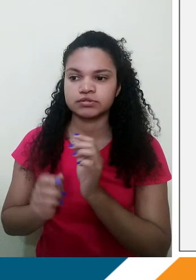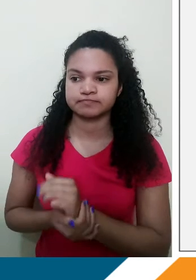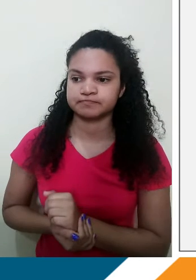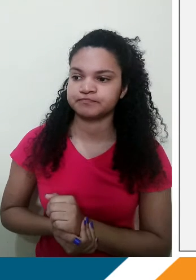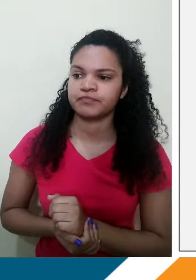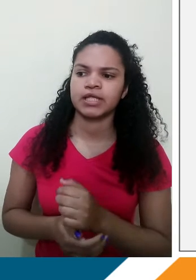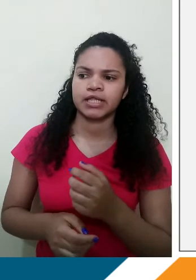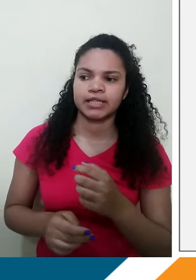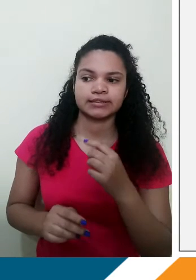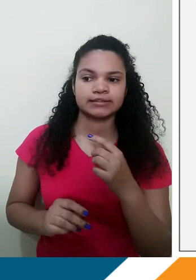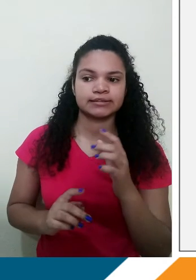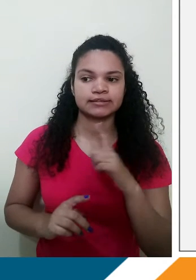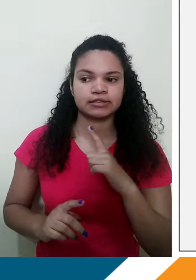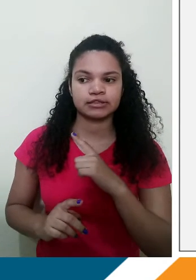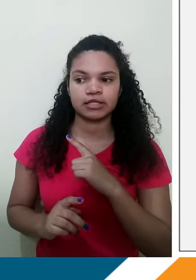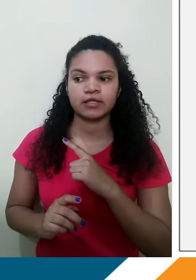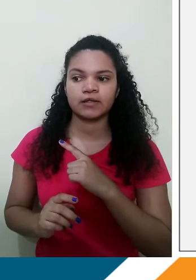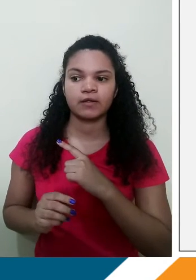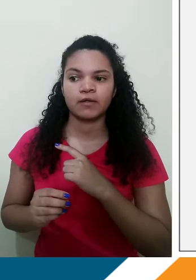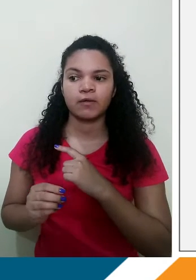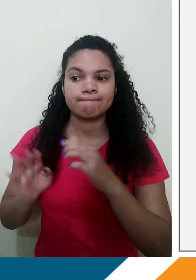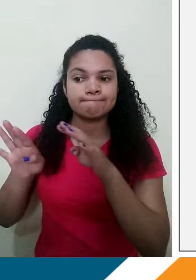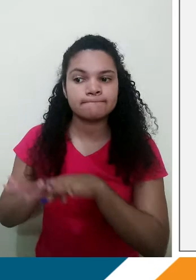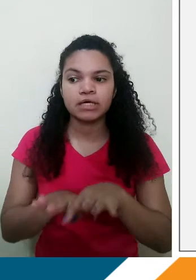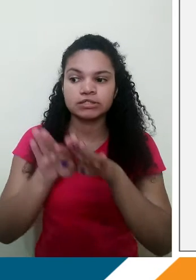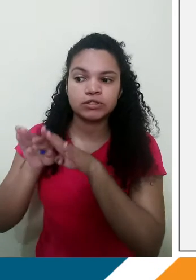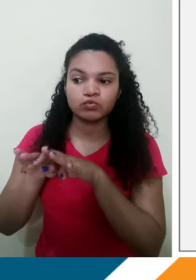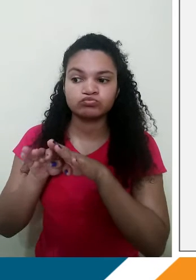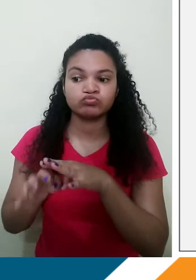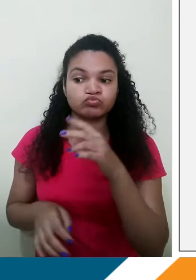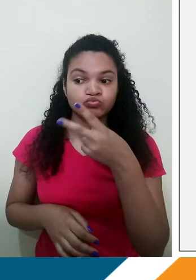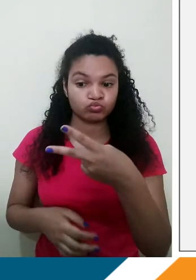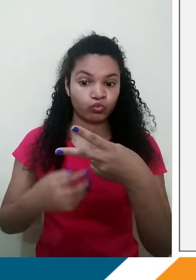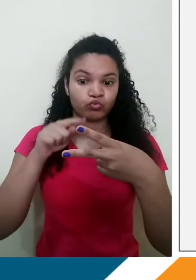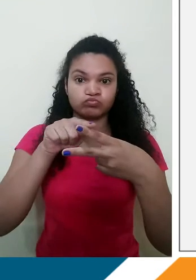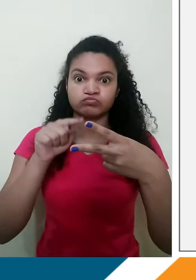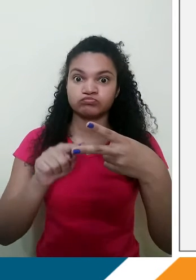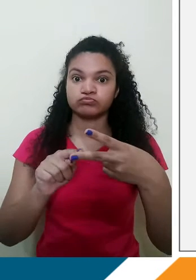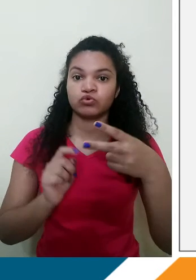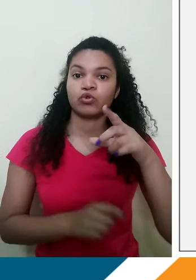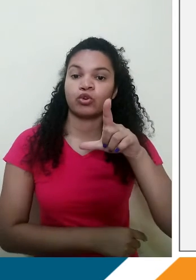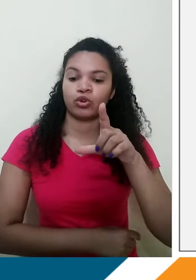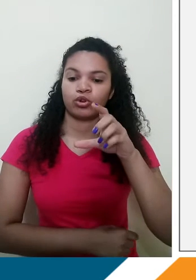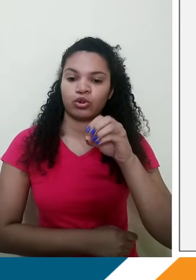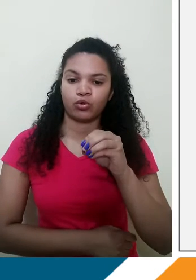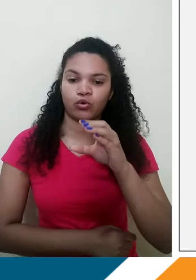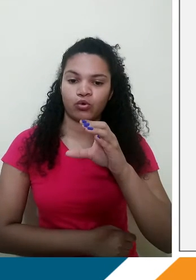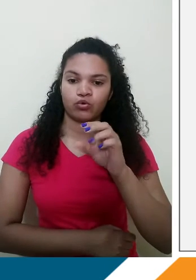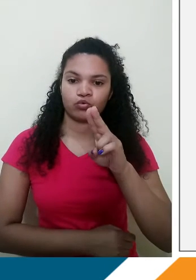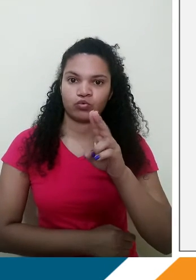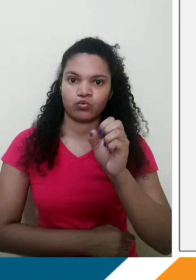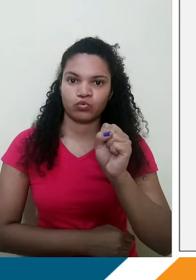bandas de 2 locos. Lembrando que o locus ou loco é o local do cromossomo onde